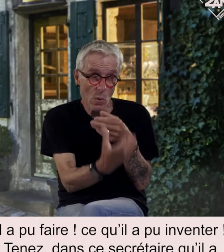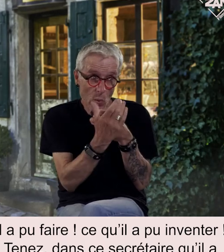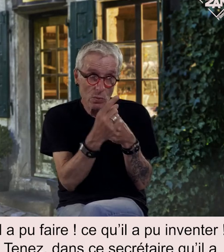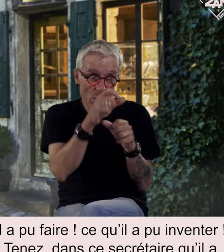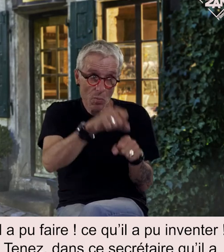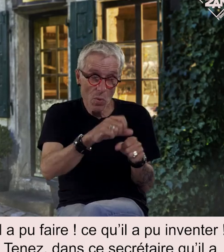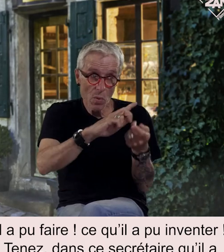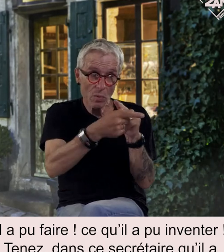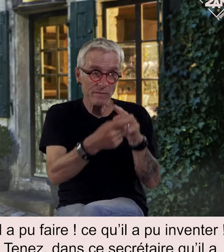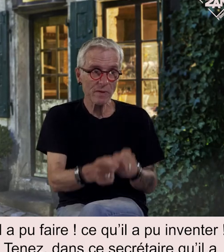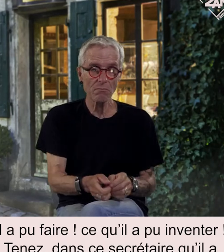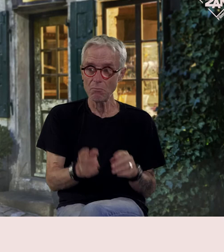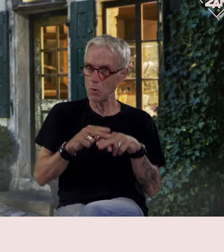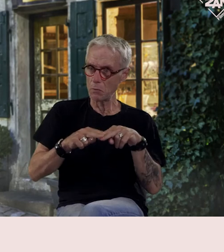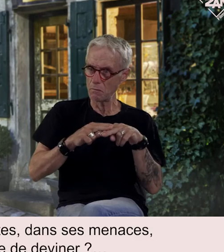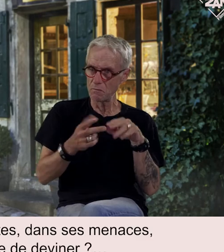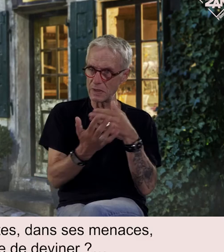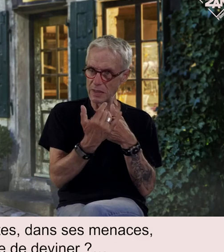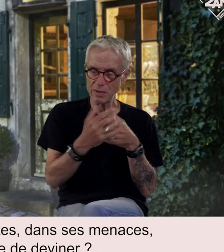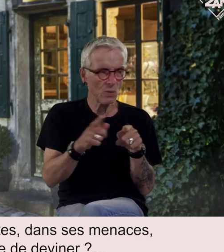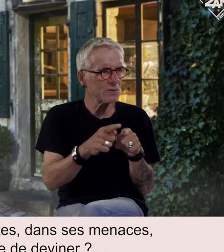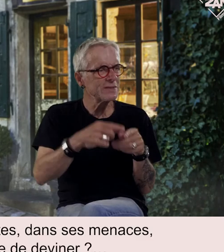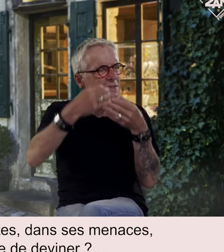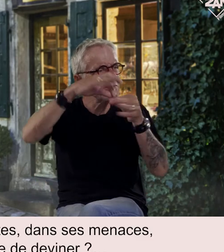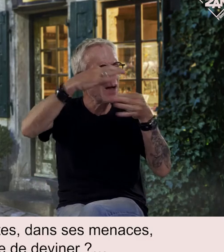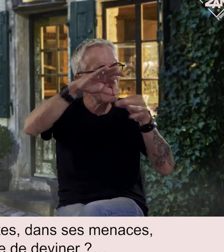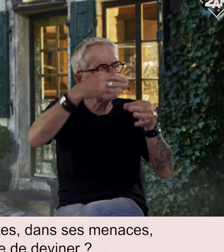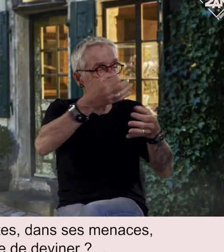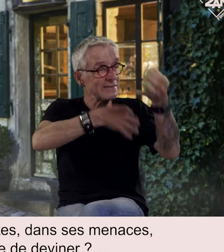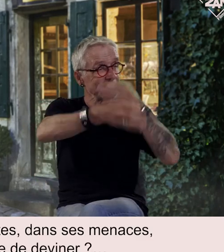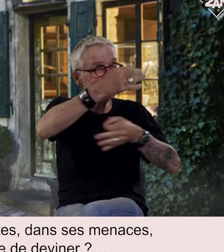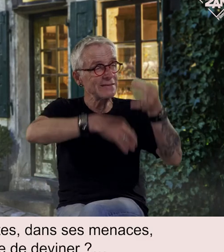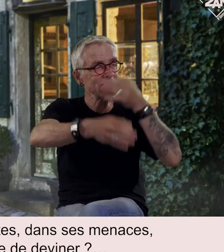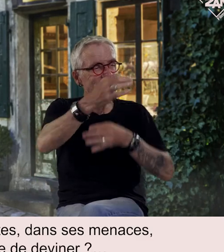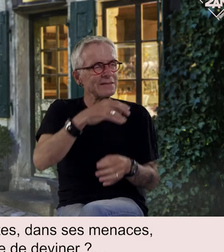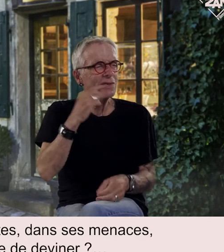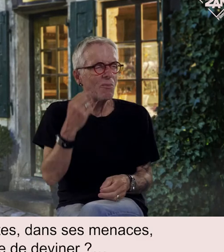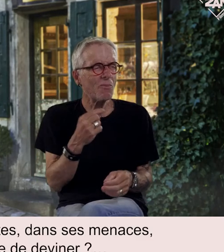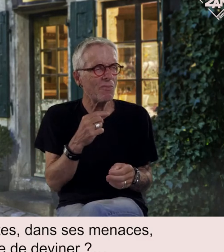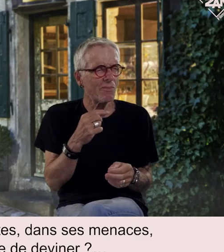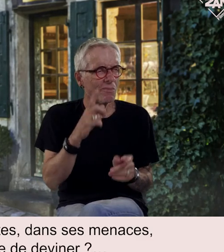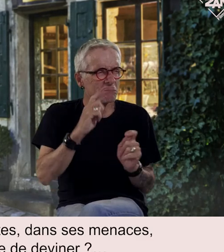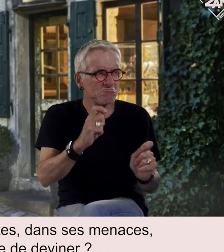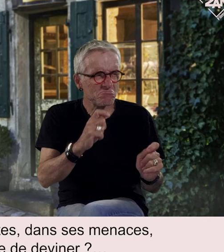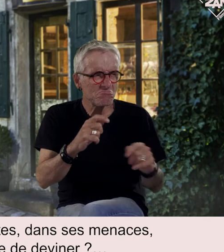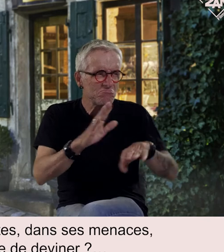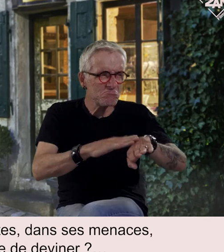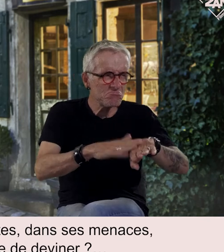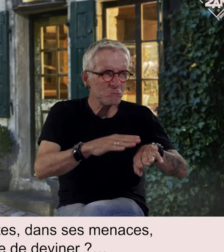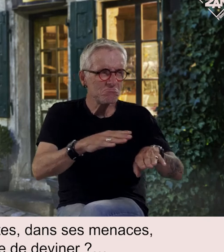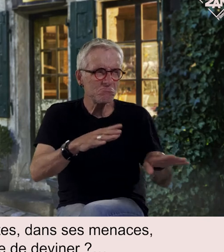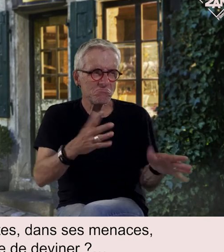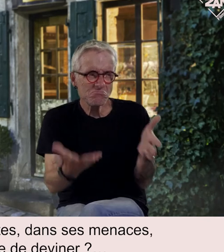vous. Aucune. Et dans les paroles qu'il vous a dites, dans ses menaces, il n'y a rien qui vous